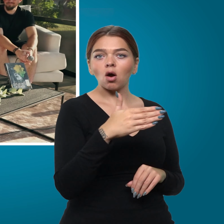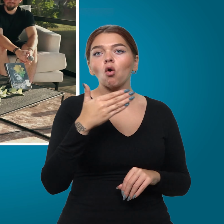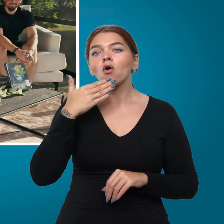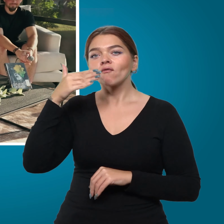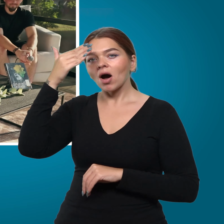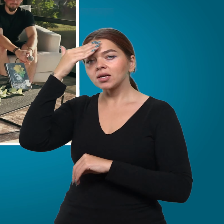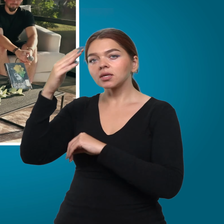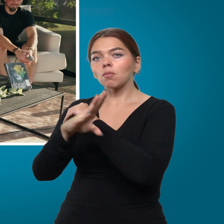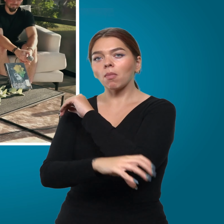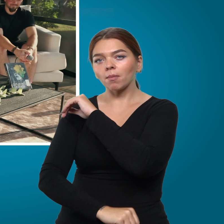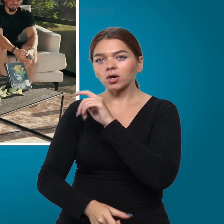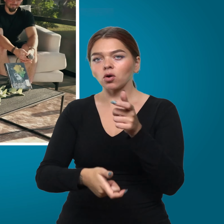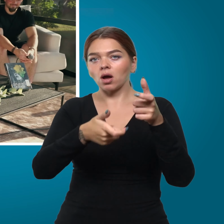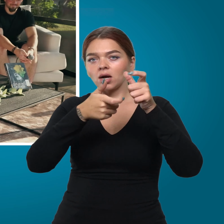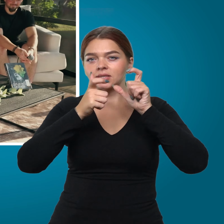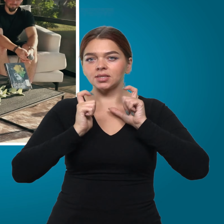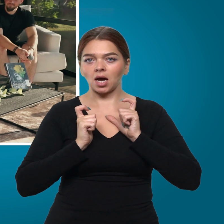ten